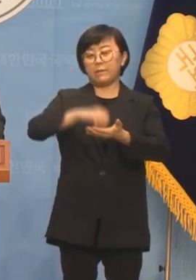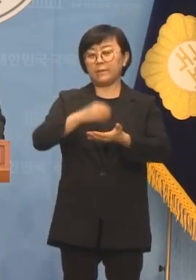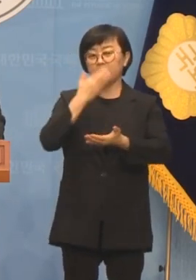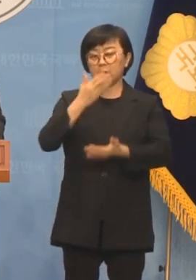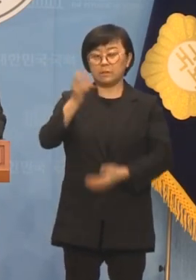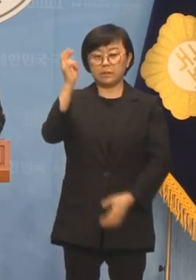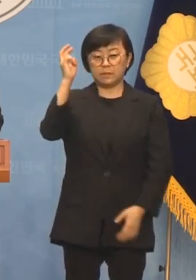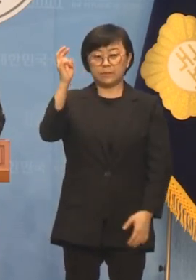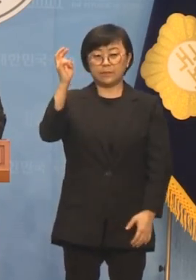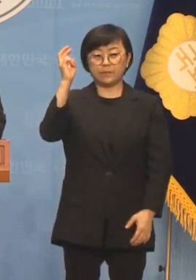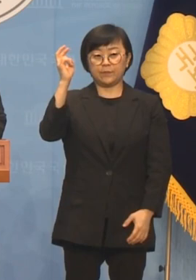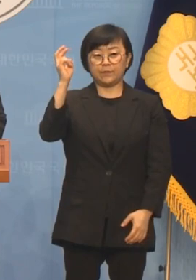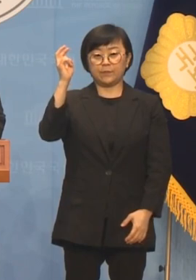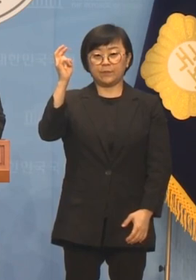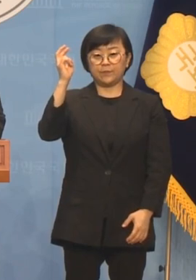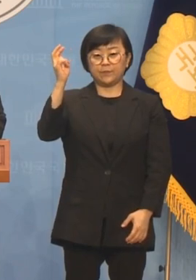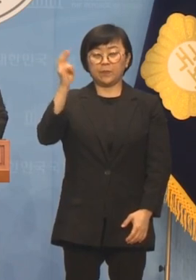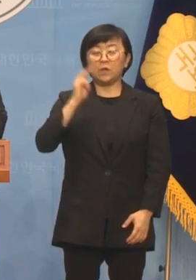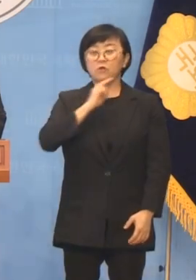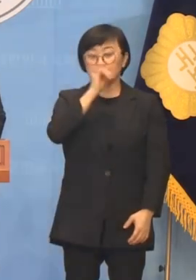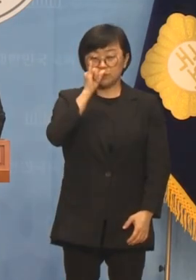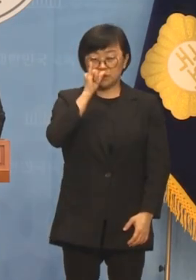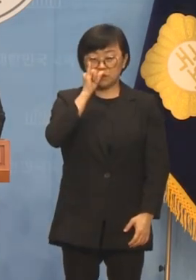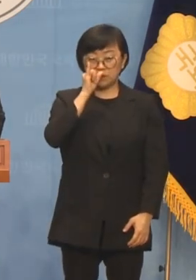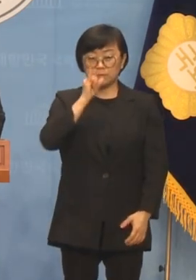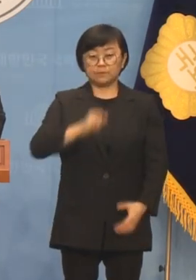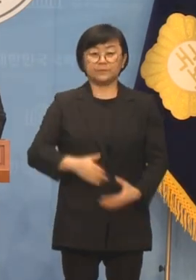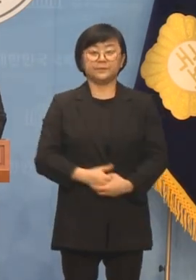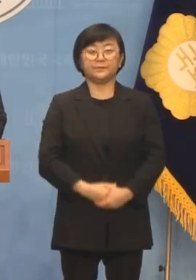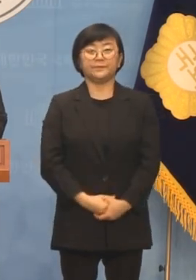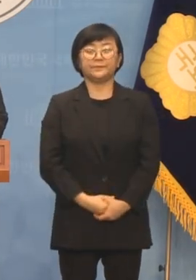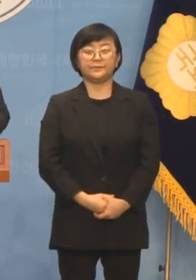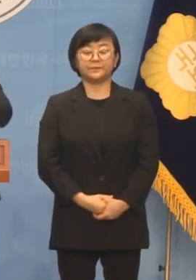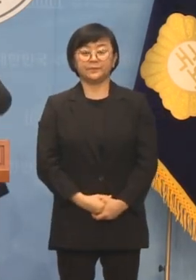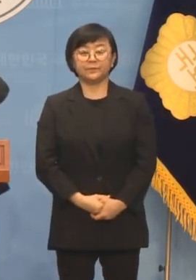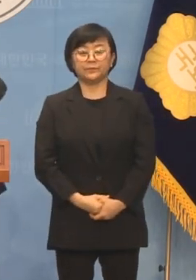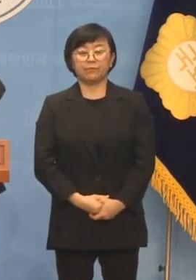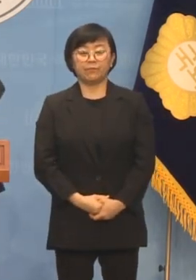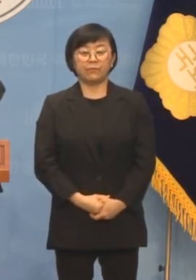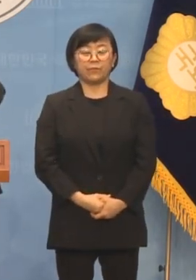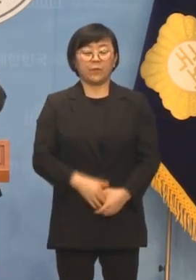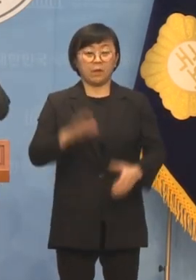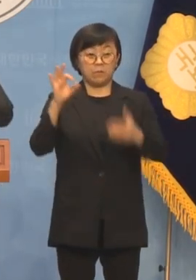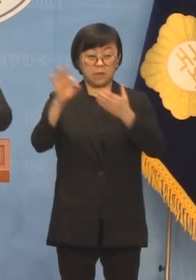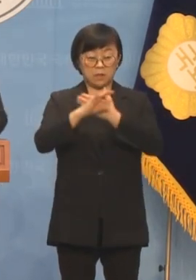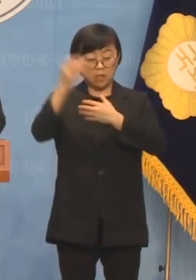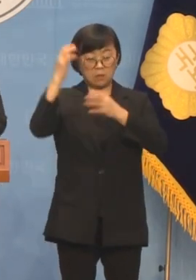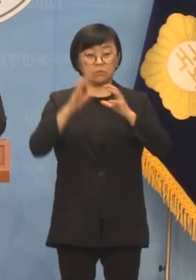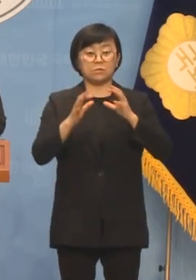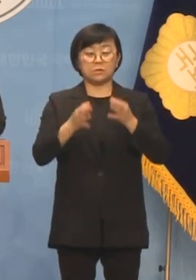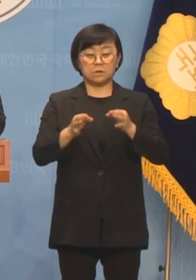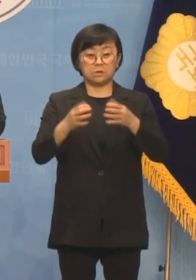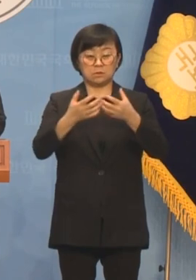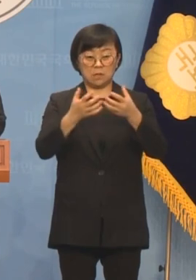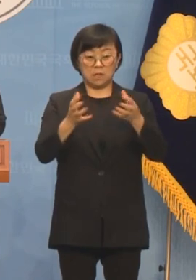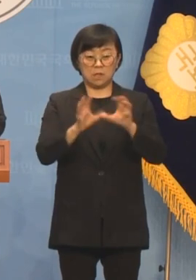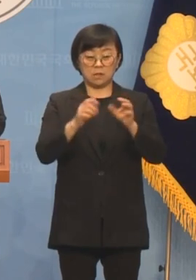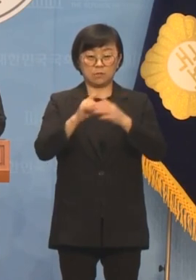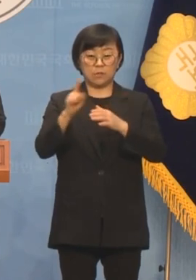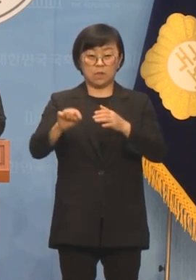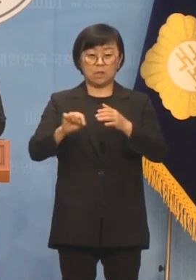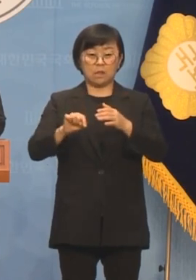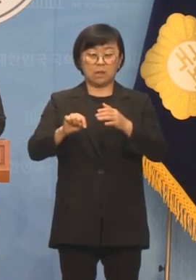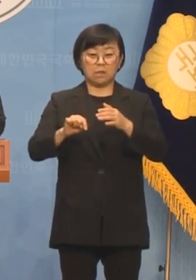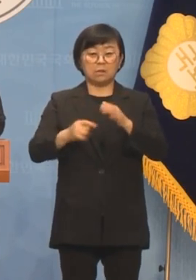것은 아닌지 의구심마저 듭니다. 만약 한국은행 제시한